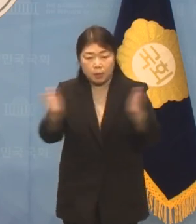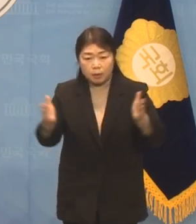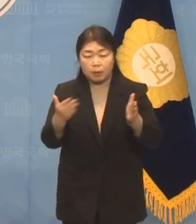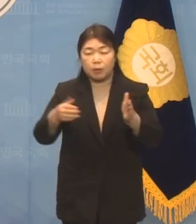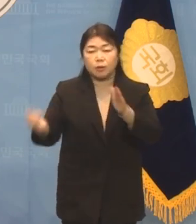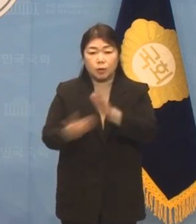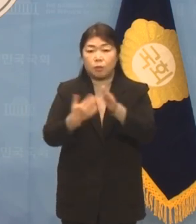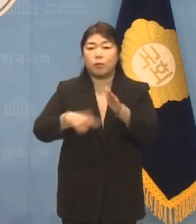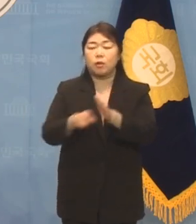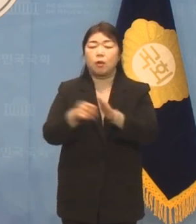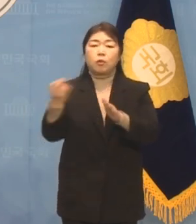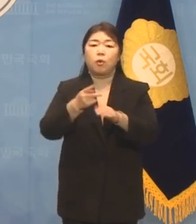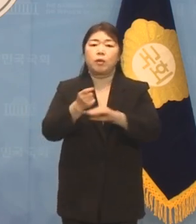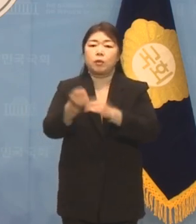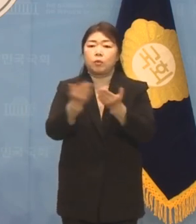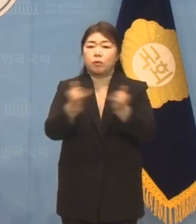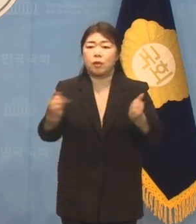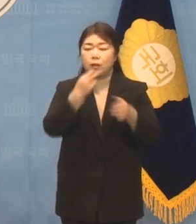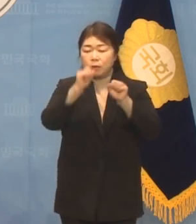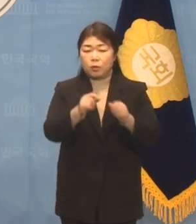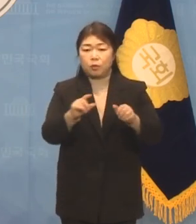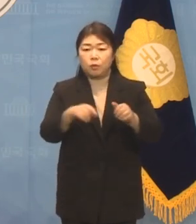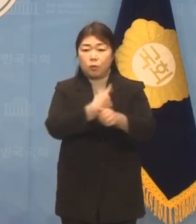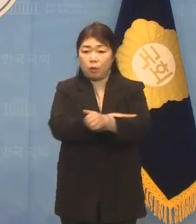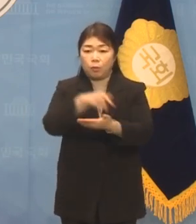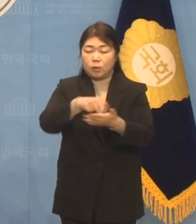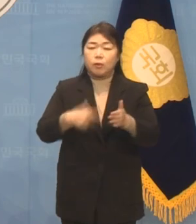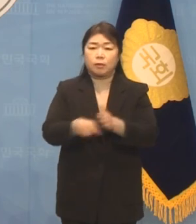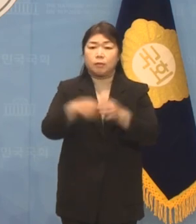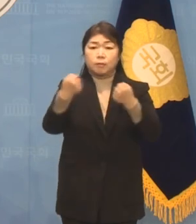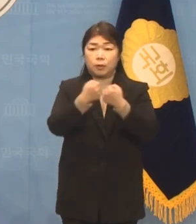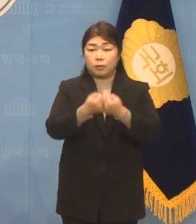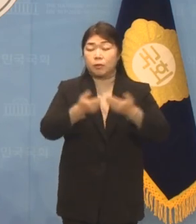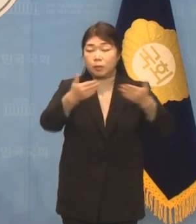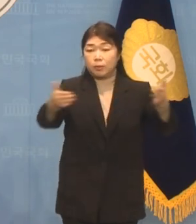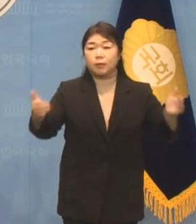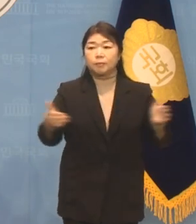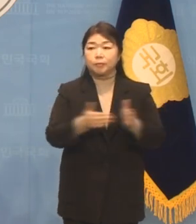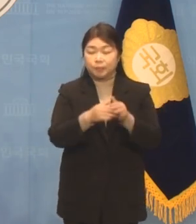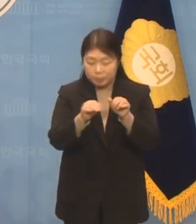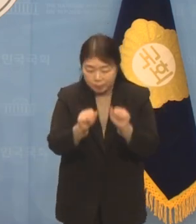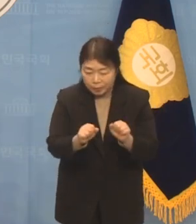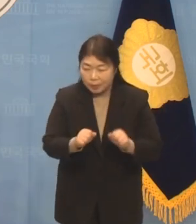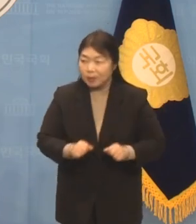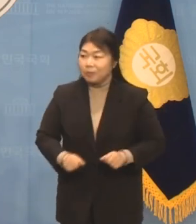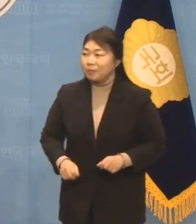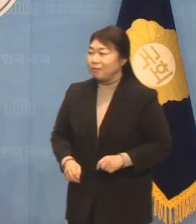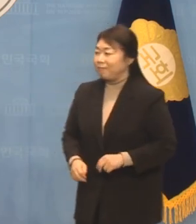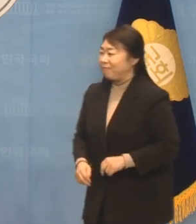노동자 생존권 보장을 위해 끝까지 함께 싸워나갈 것입니다. 고맙습니다.